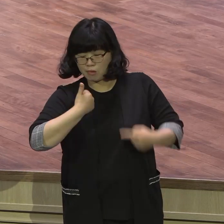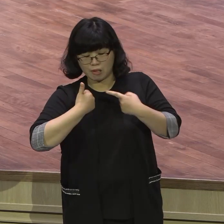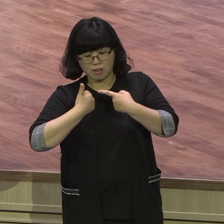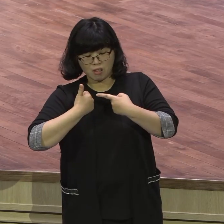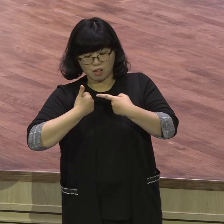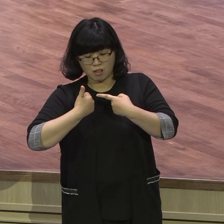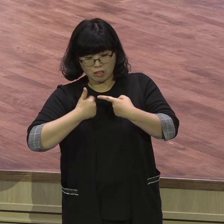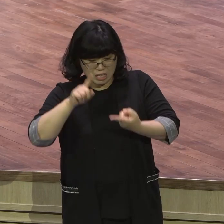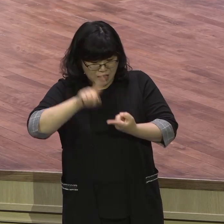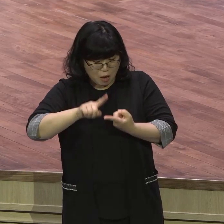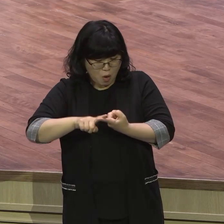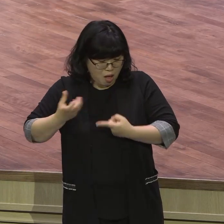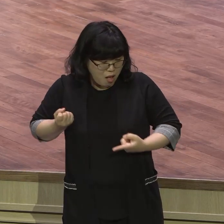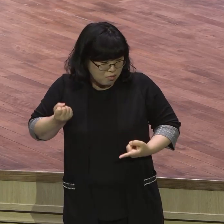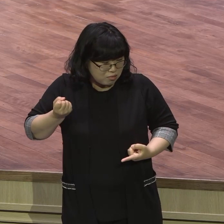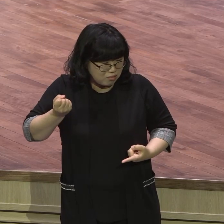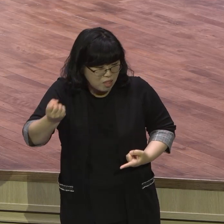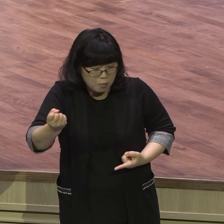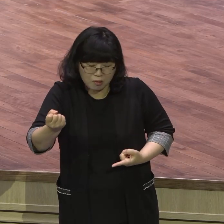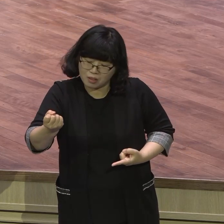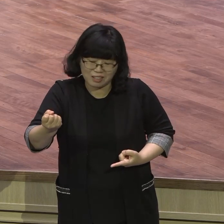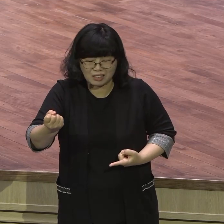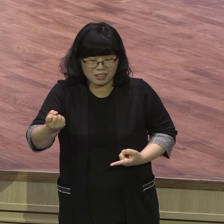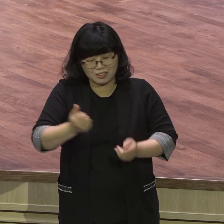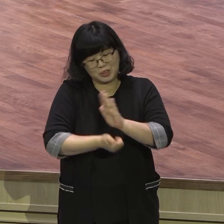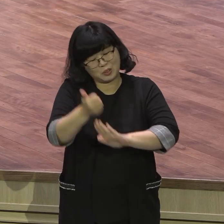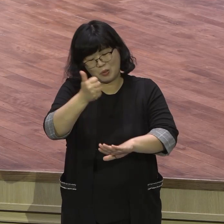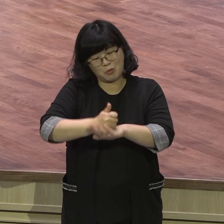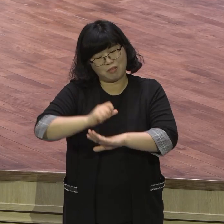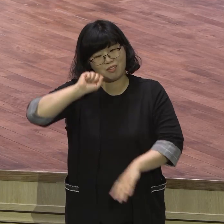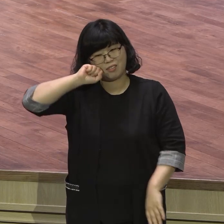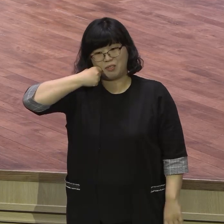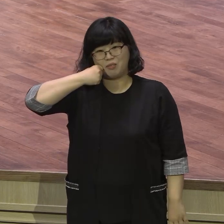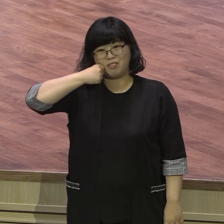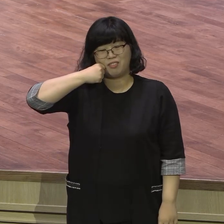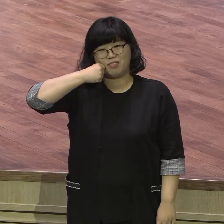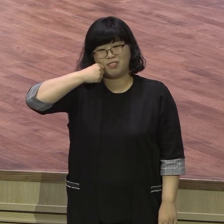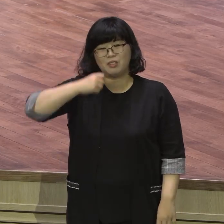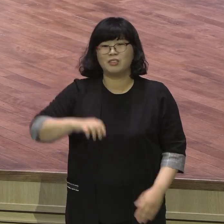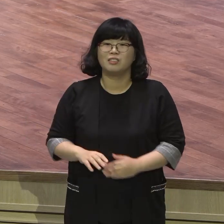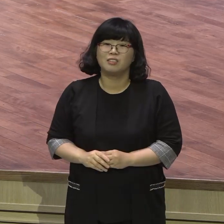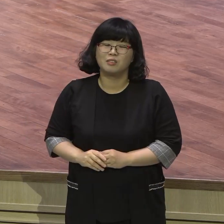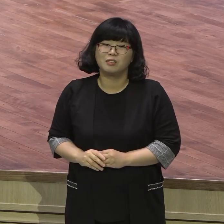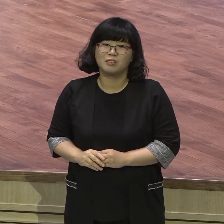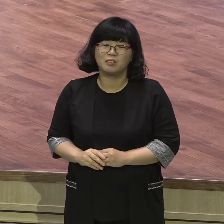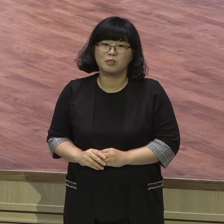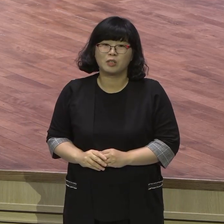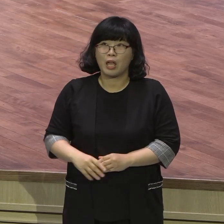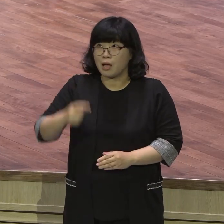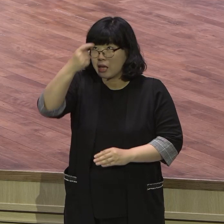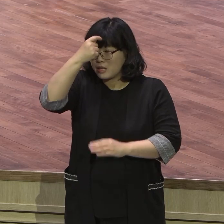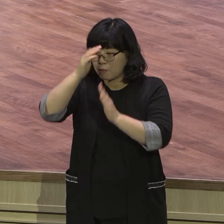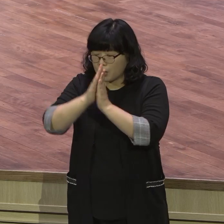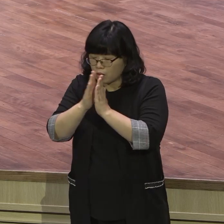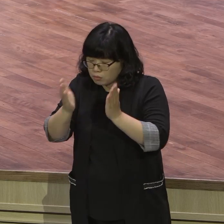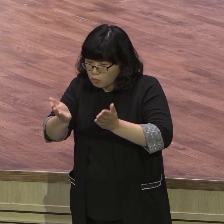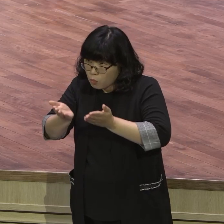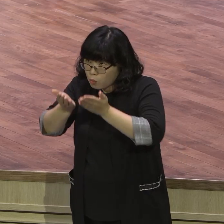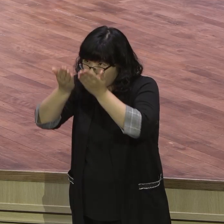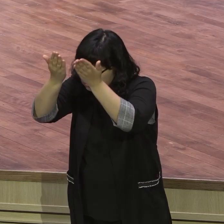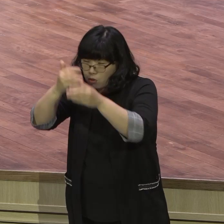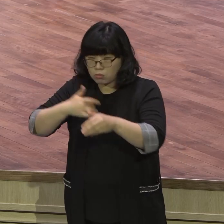쏟아버려요. 실컷 받고 집어가 다 쏟아버려요. 체질이 그래가지고 오늘 말씀을 통해서 사단